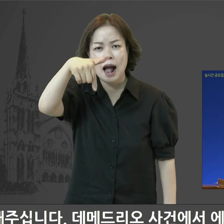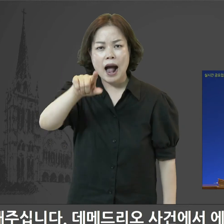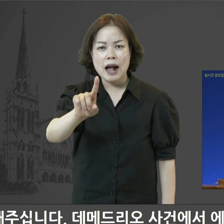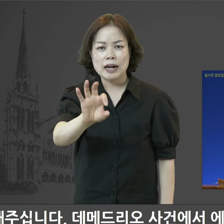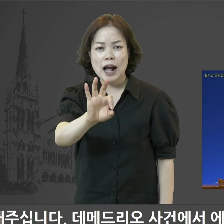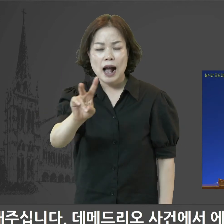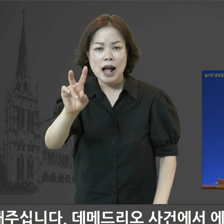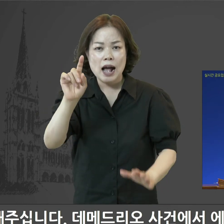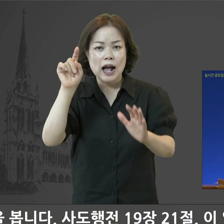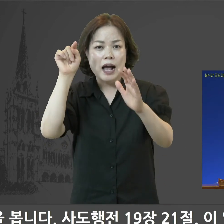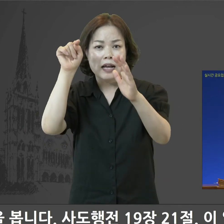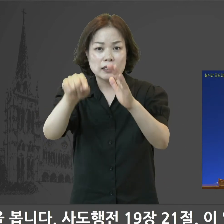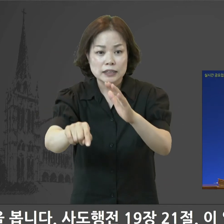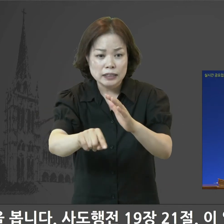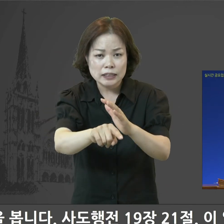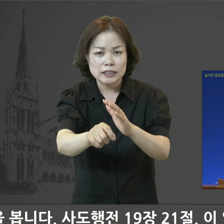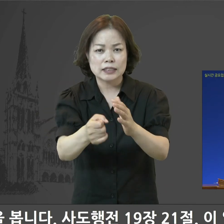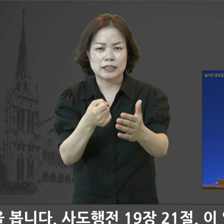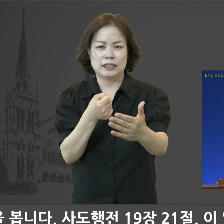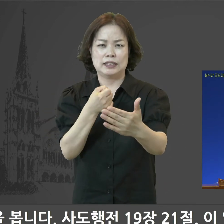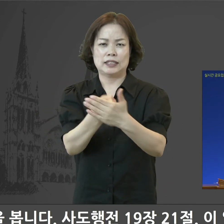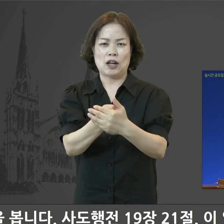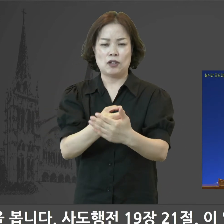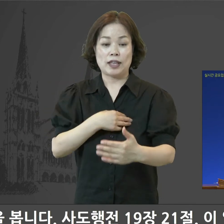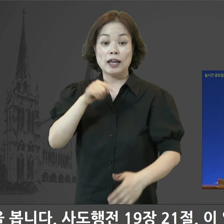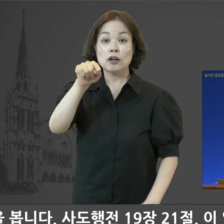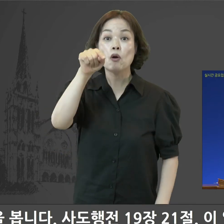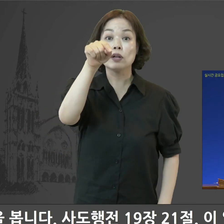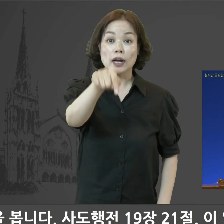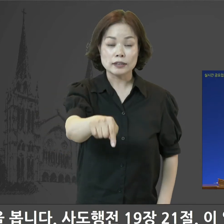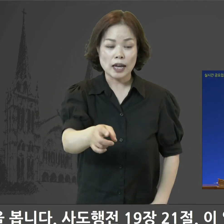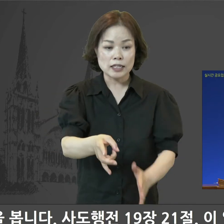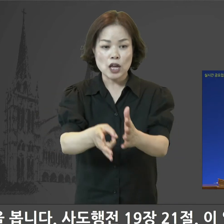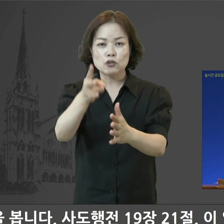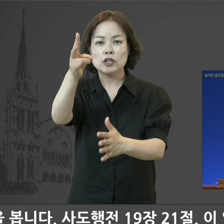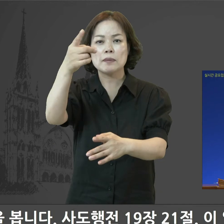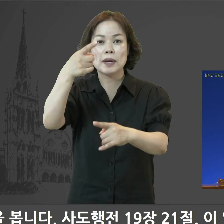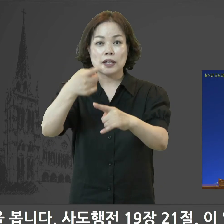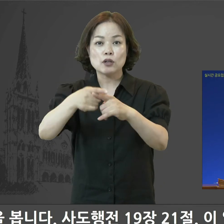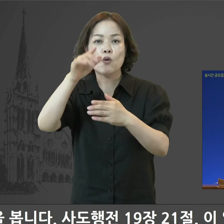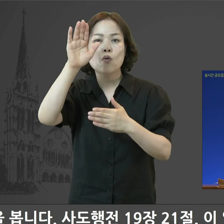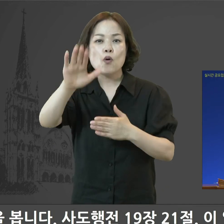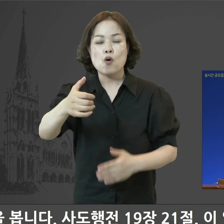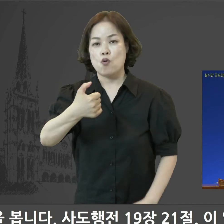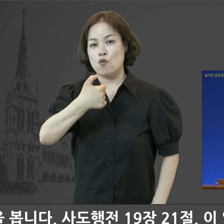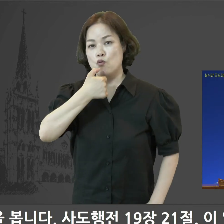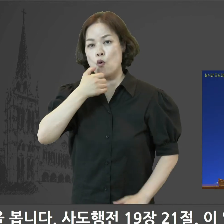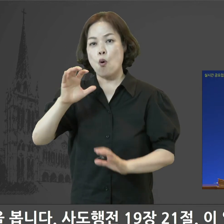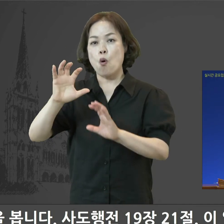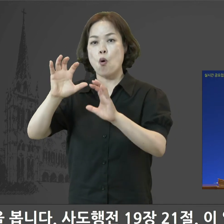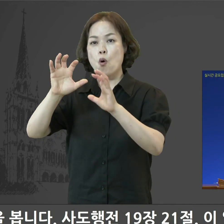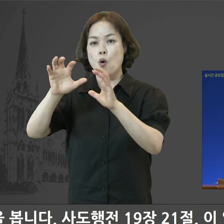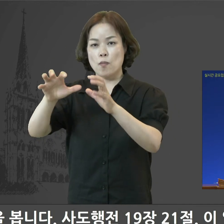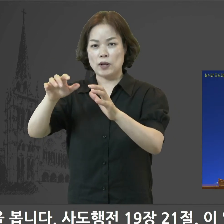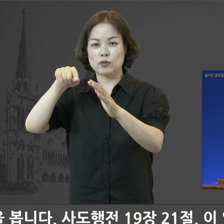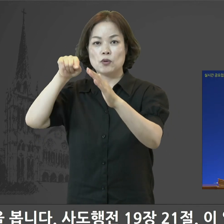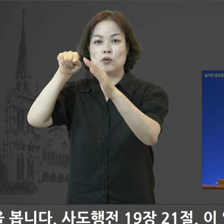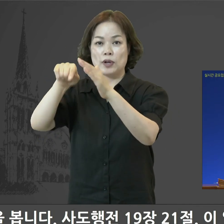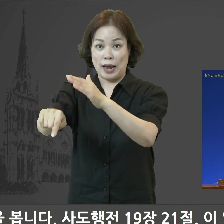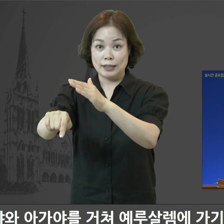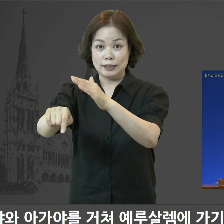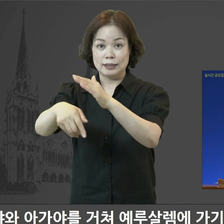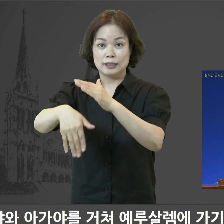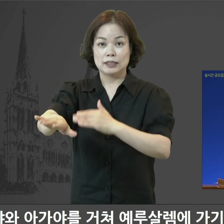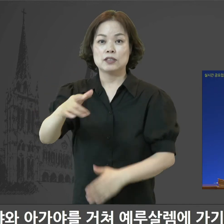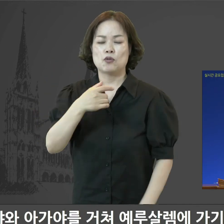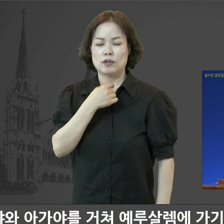예루살렘에 가기로 작정하여 이르되 내가 거기 갔다가 예루살렘에 갔다가 후에 로마도 보아야 하리라 하고,